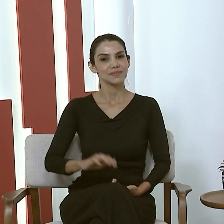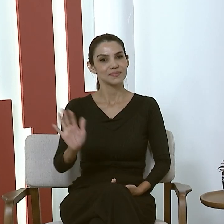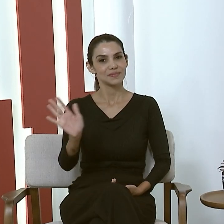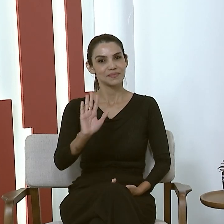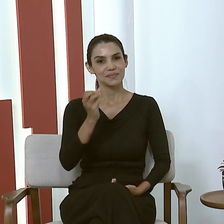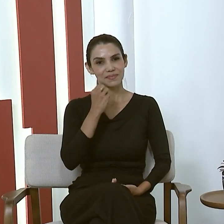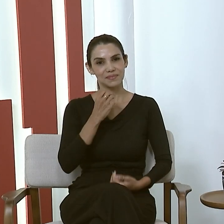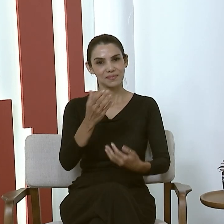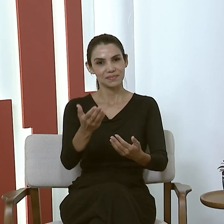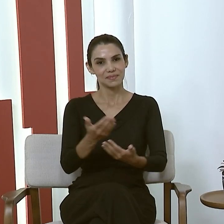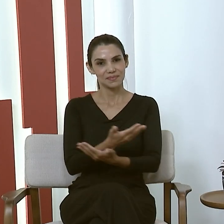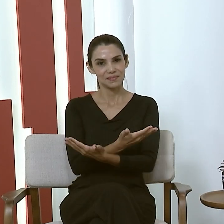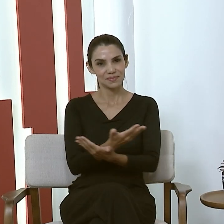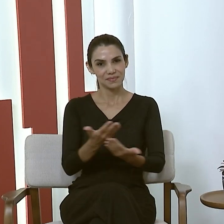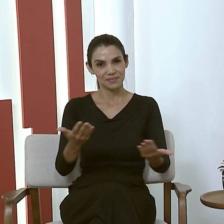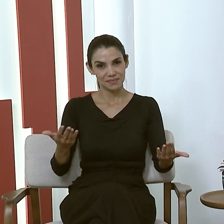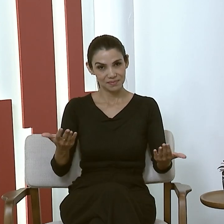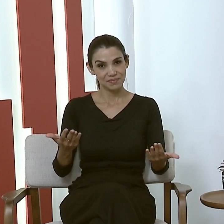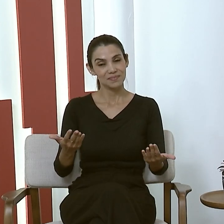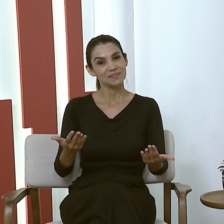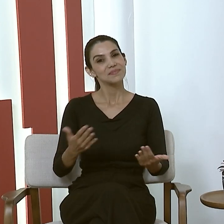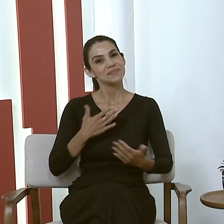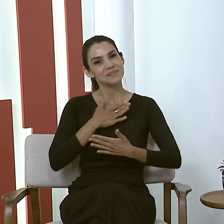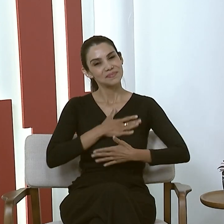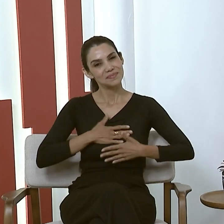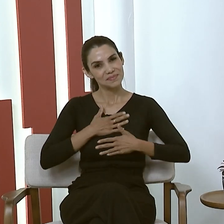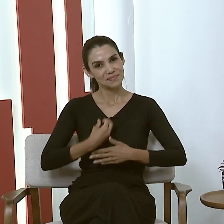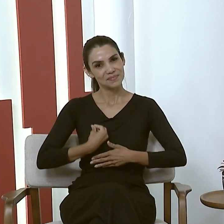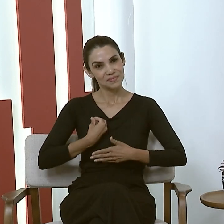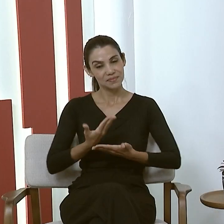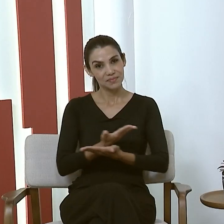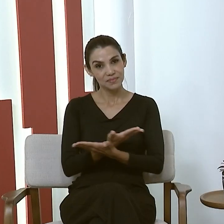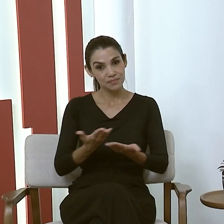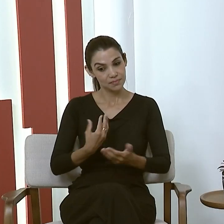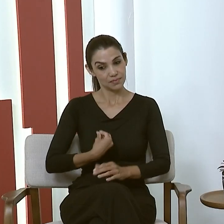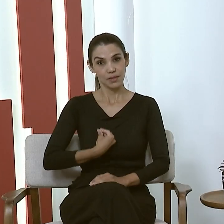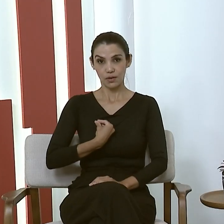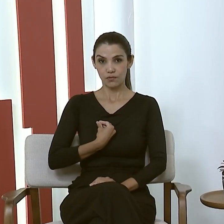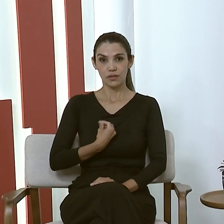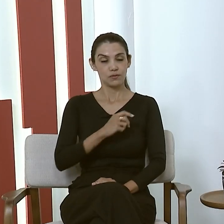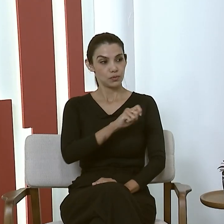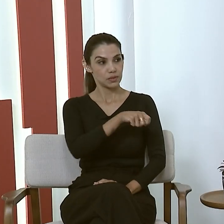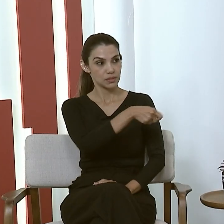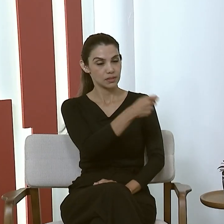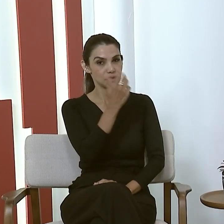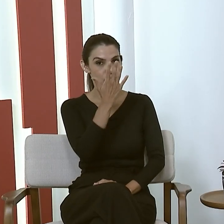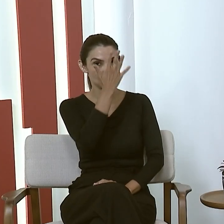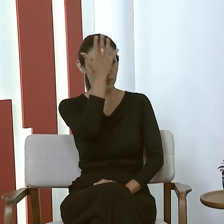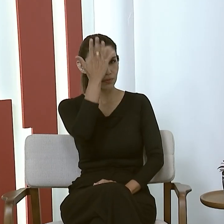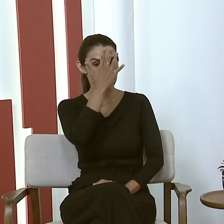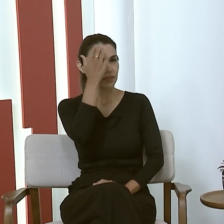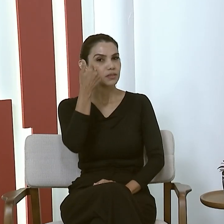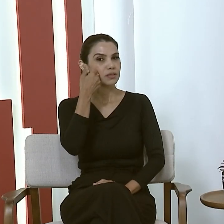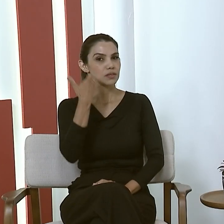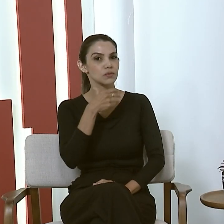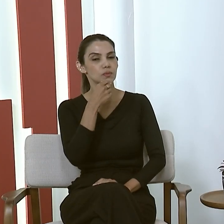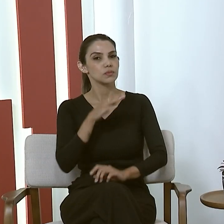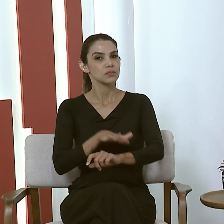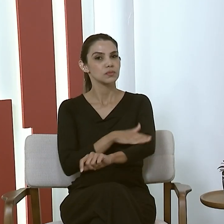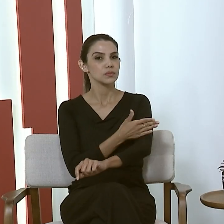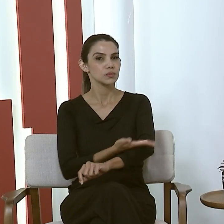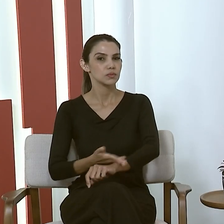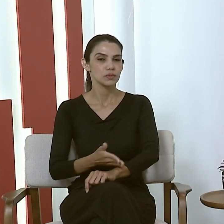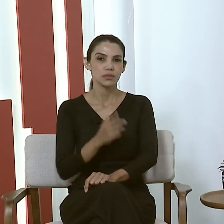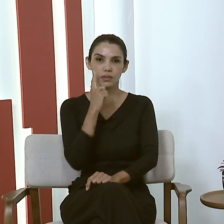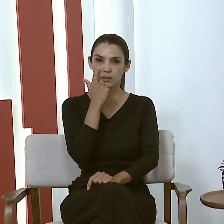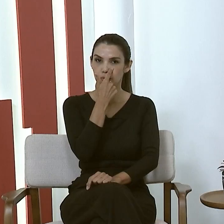Olá, seja bem-vinda e bem-vindo. É um prazer estar aqui com vocês e ao vivo. Eu sou Stanley Brenner e me descrevo como um homem branco, com